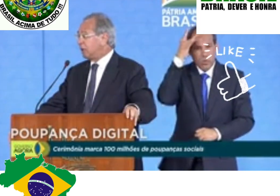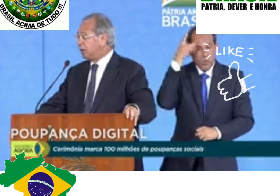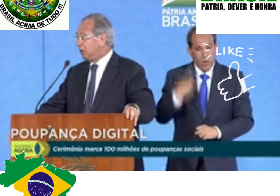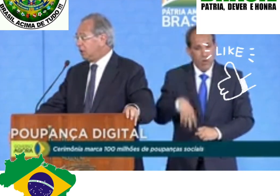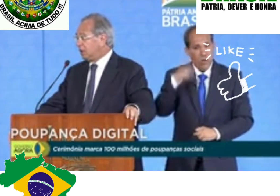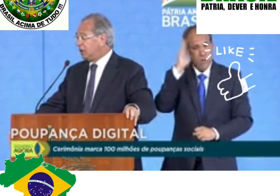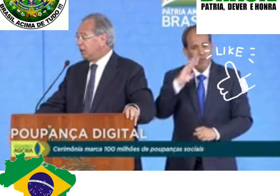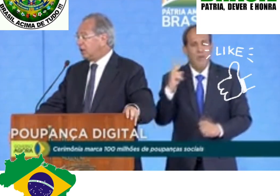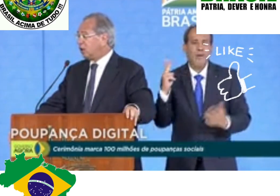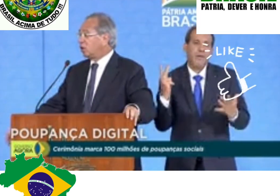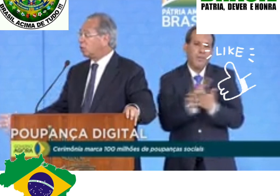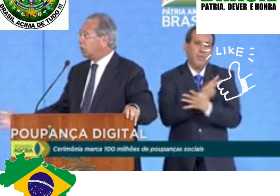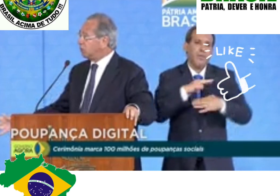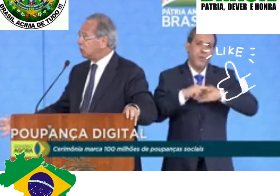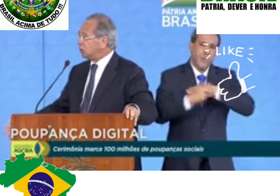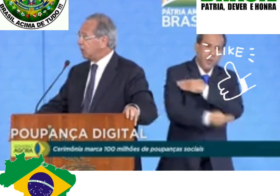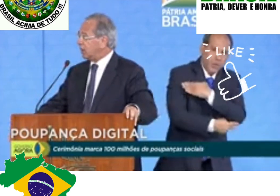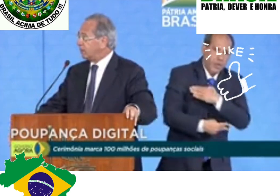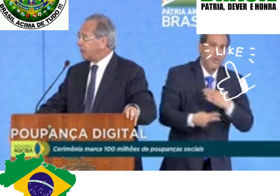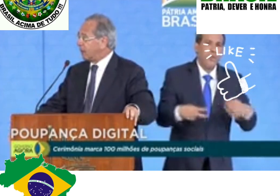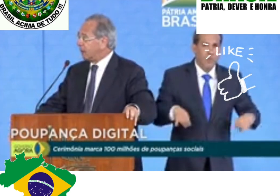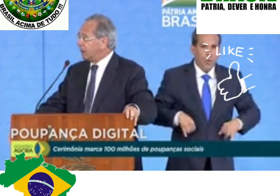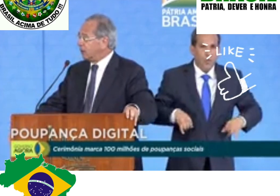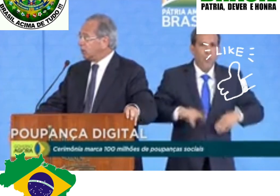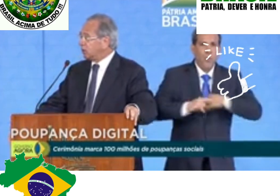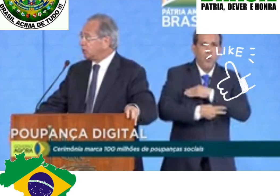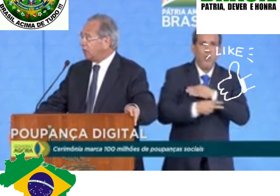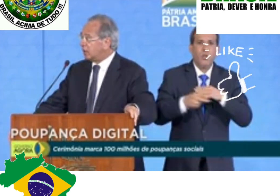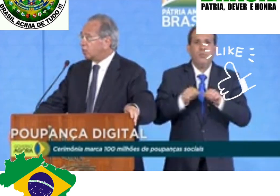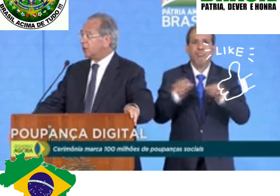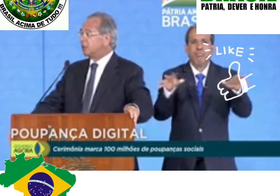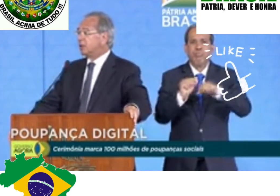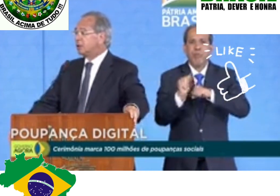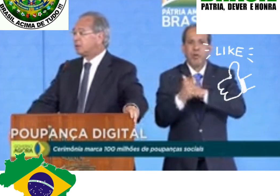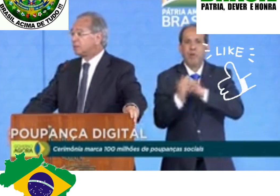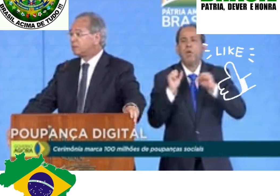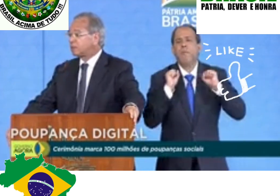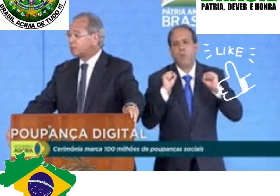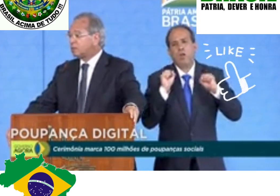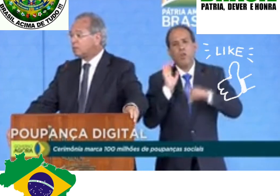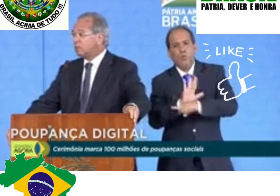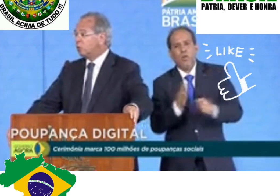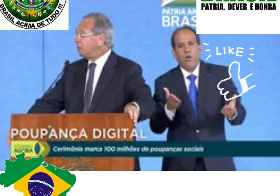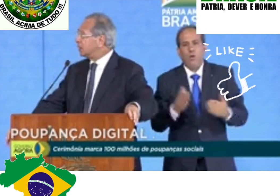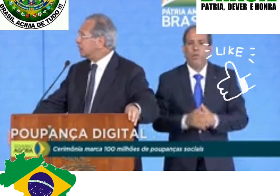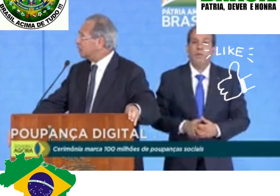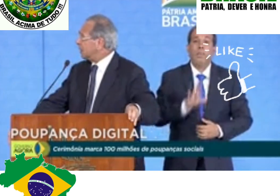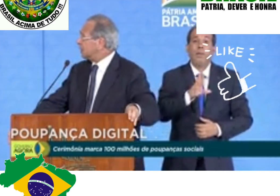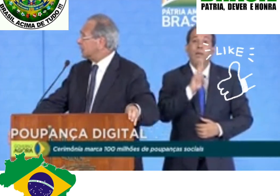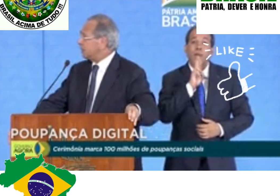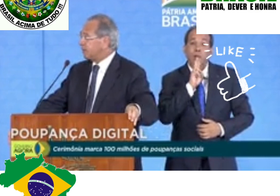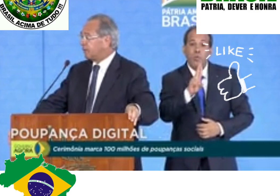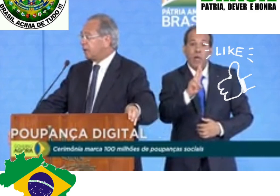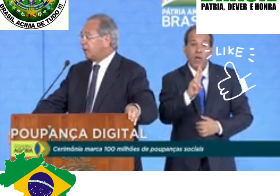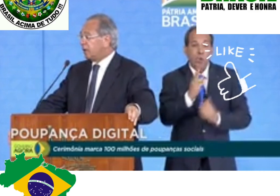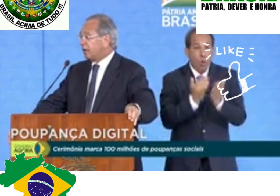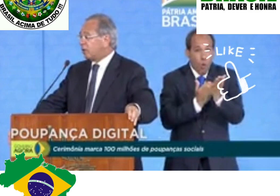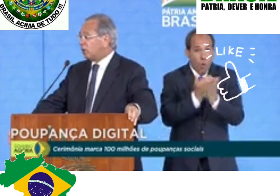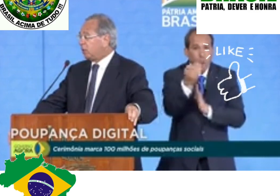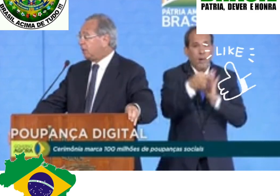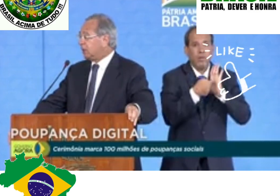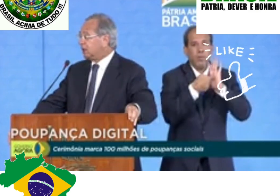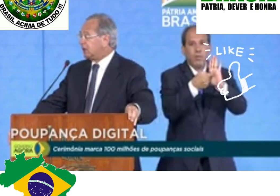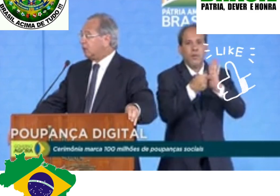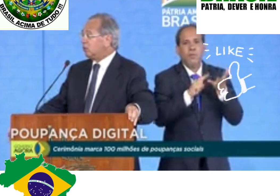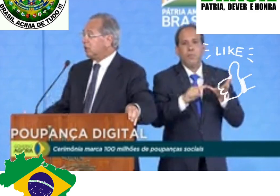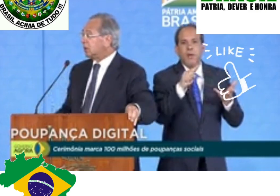pela pandemia e que nós podemos ajudar. E os resultados, presidente, estão começando a aparecer. A